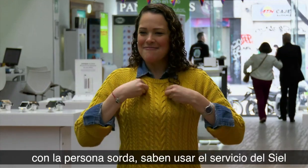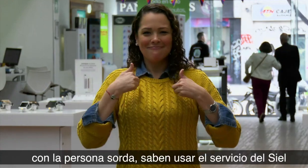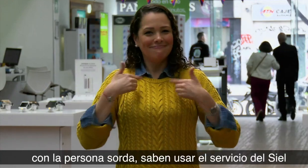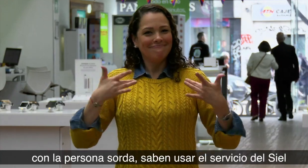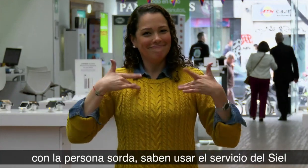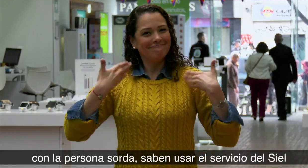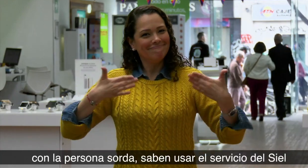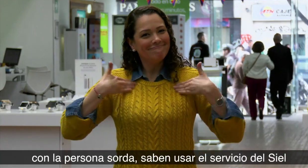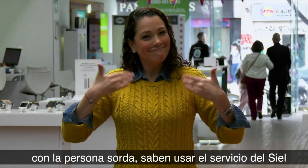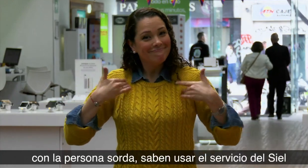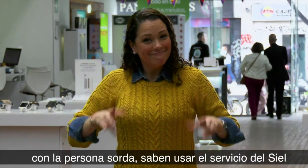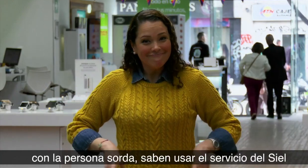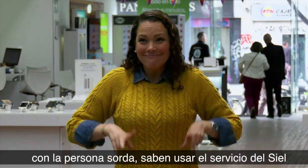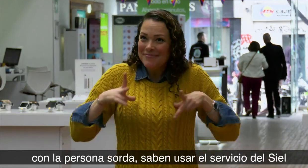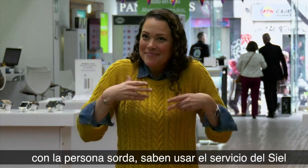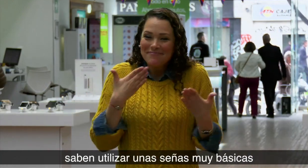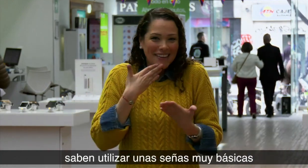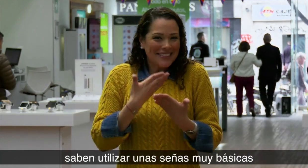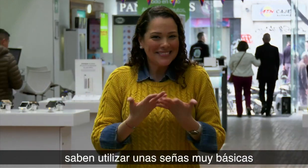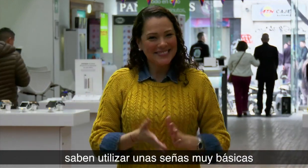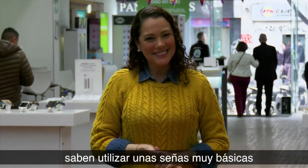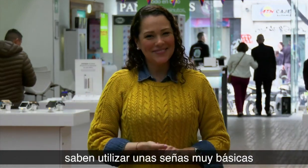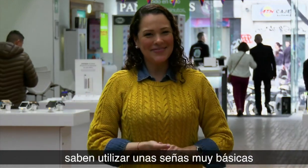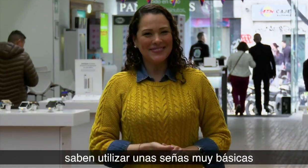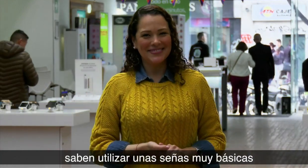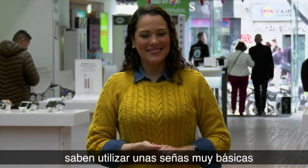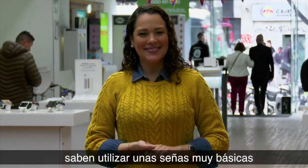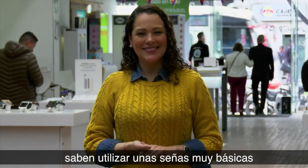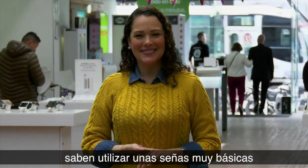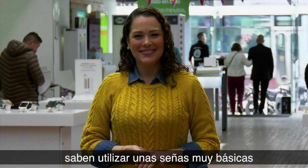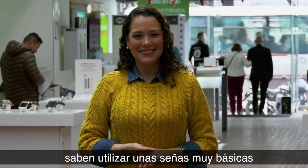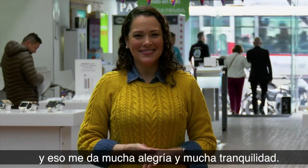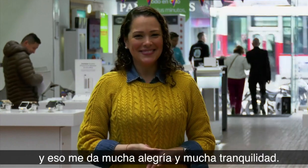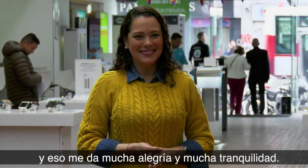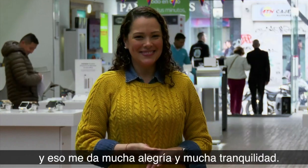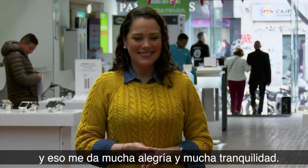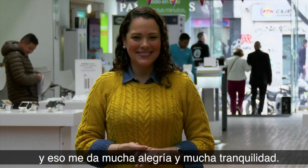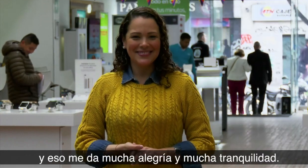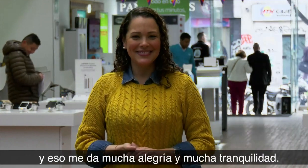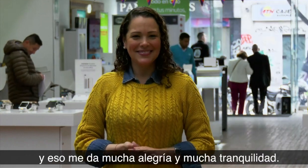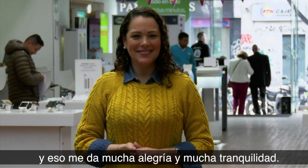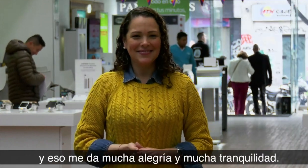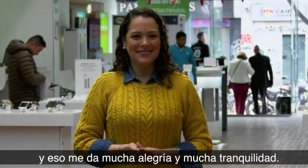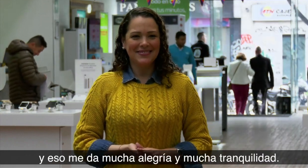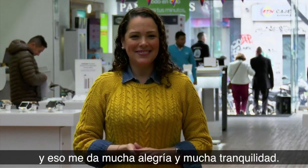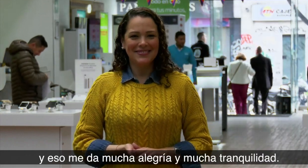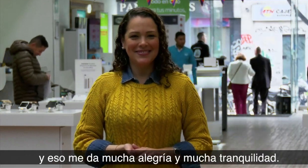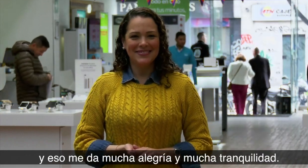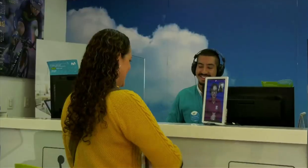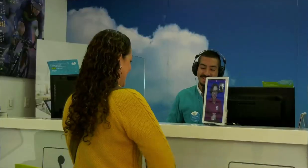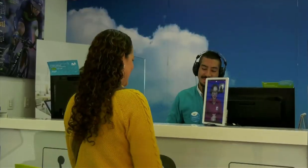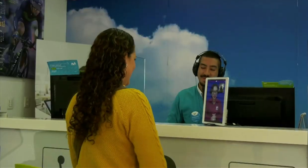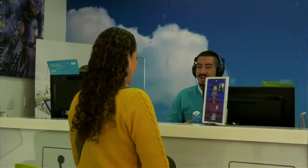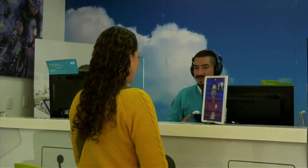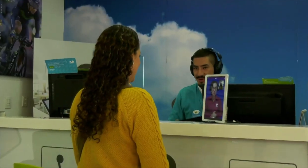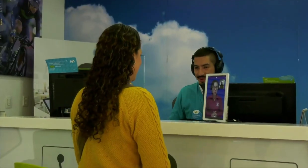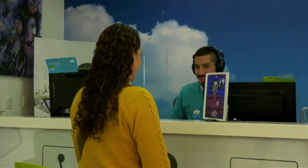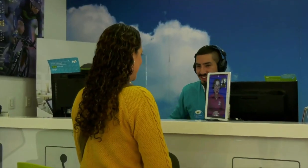Ciel, saben utilizar algunas señas muy básicas y eso me da mucha alegría y mucha tranquilidad. Bienvenida a Movistar. ¿En qué